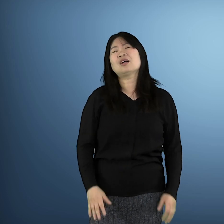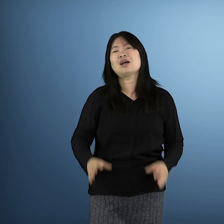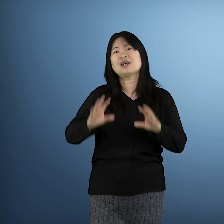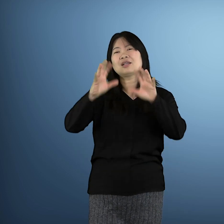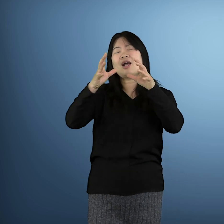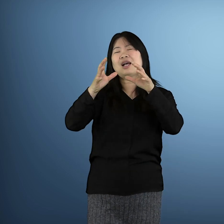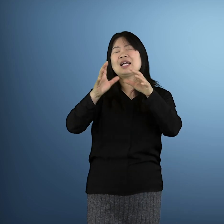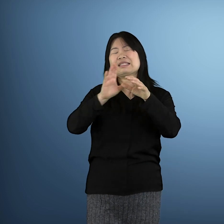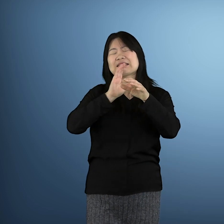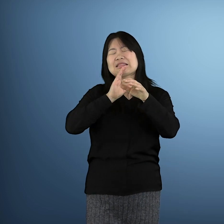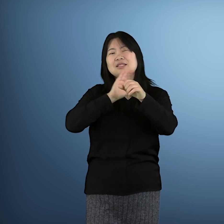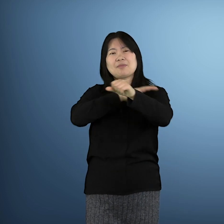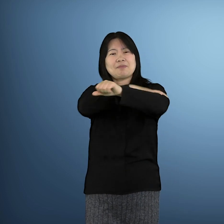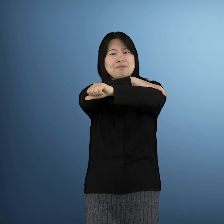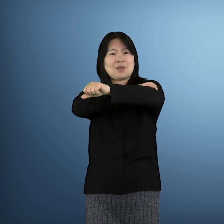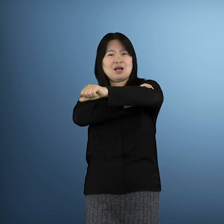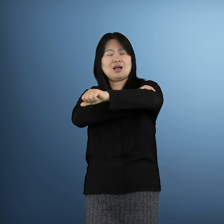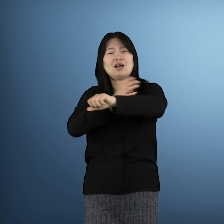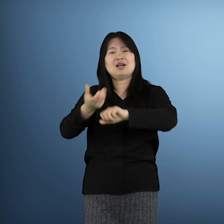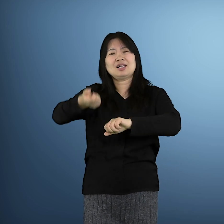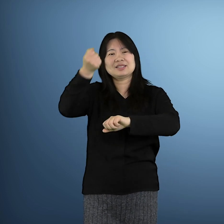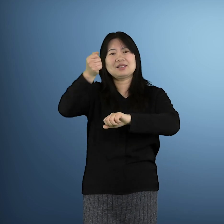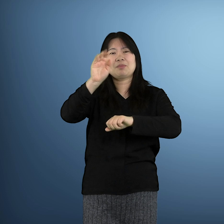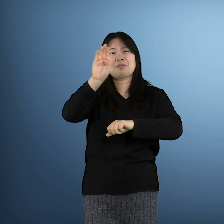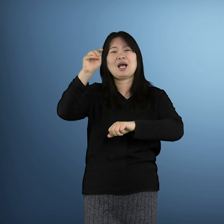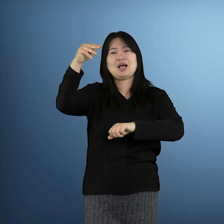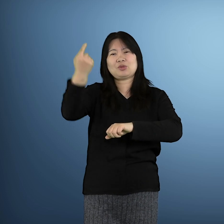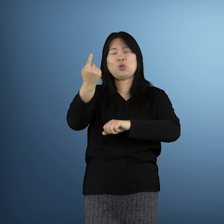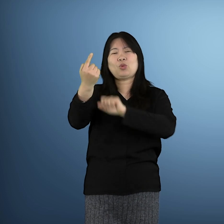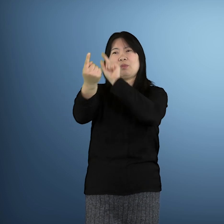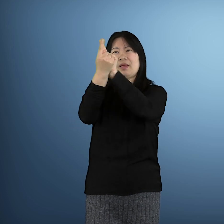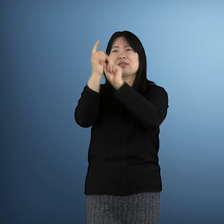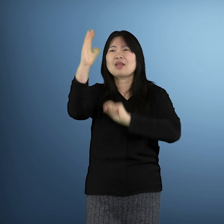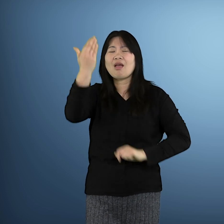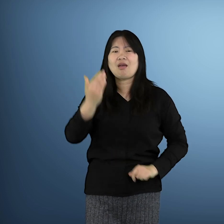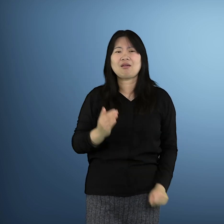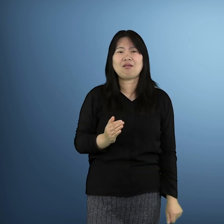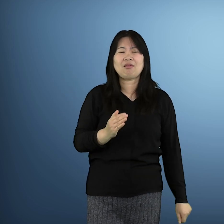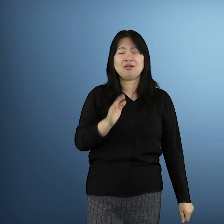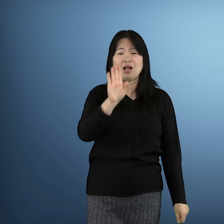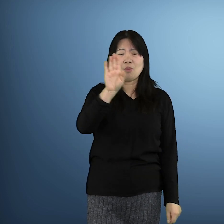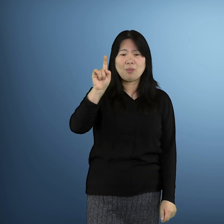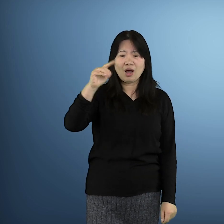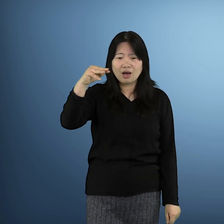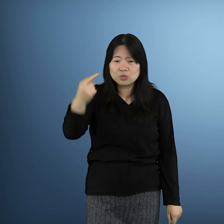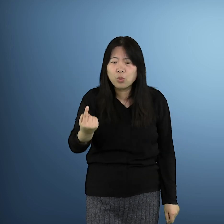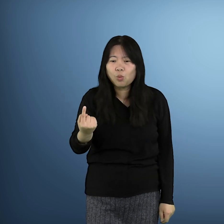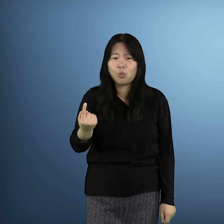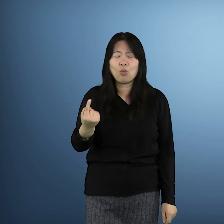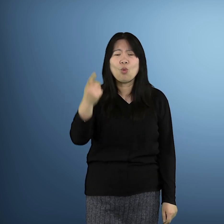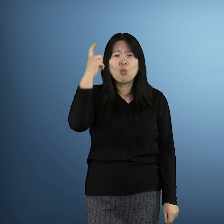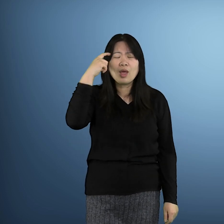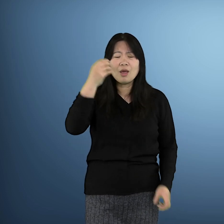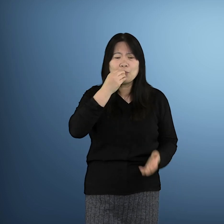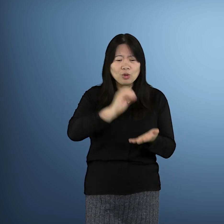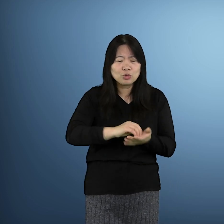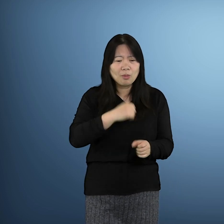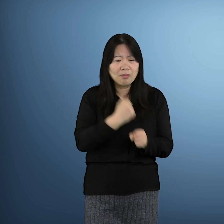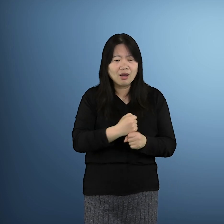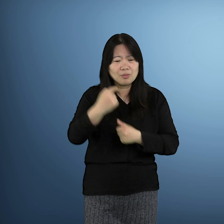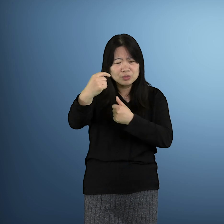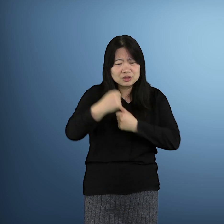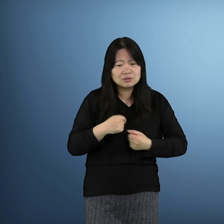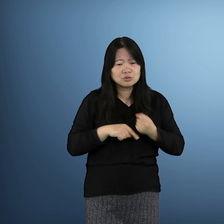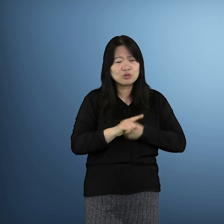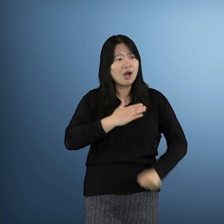제국의 실질적인 권력자. 근데 그 당시 그 바로가 무엇 때문에 이렇게 벽돌을 만들도록 명령했는지